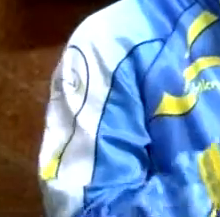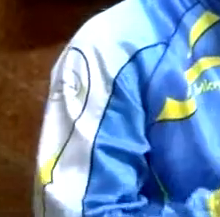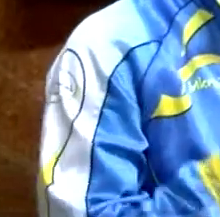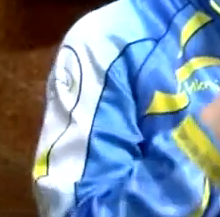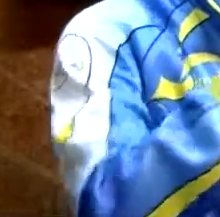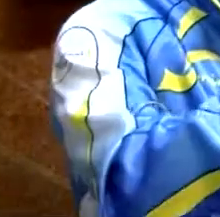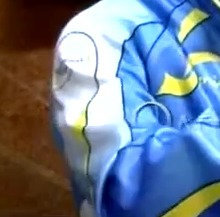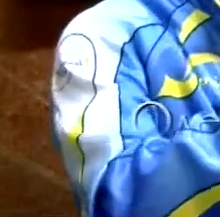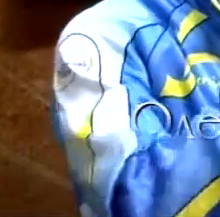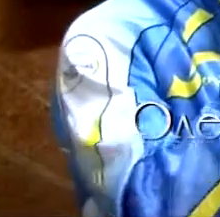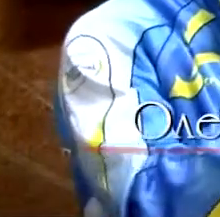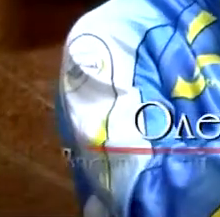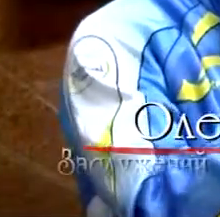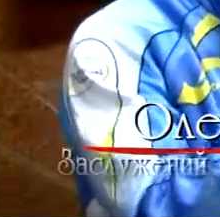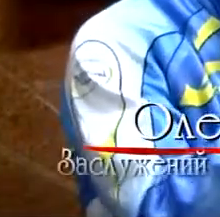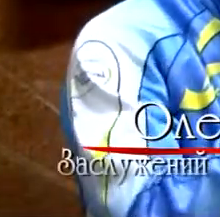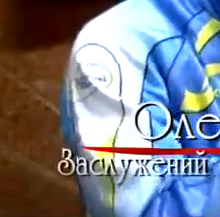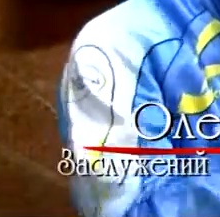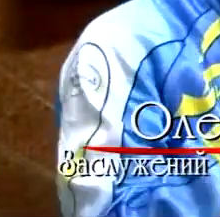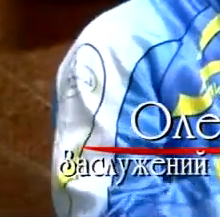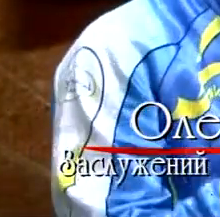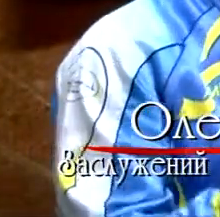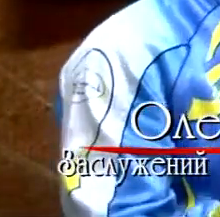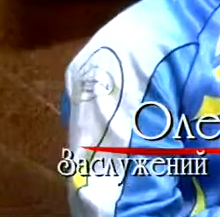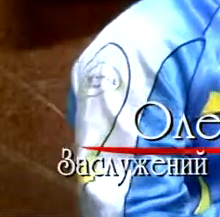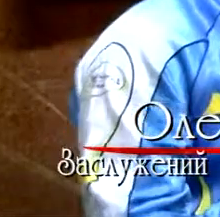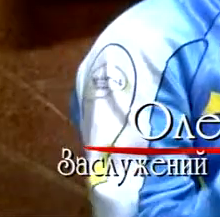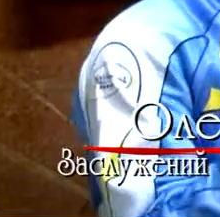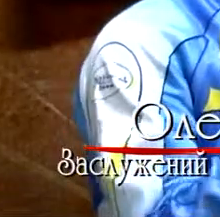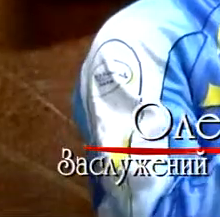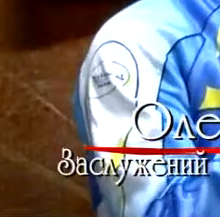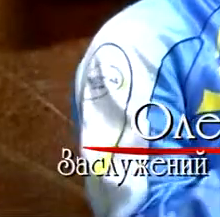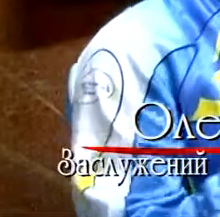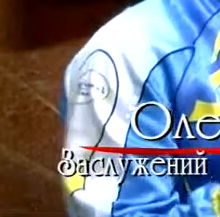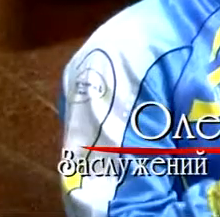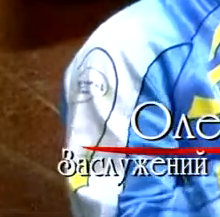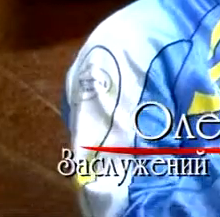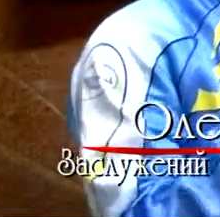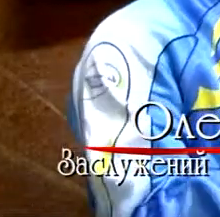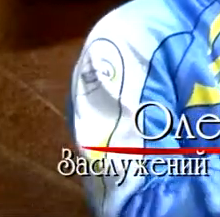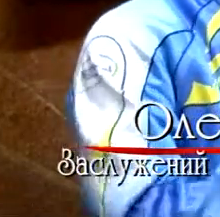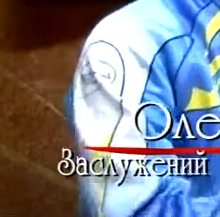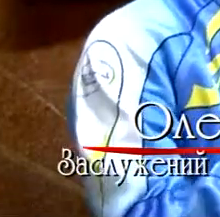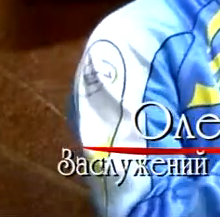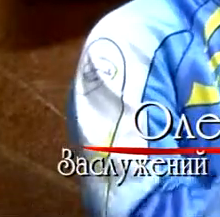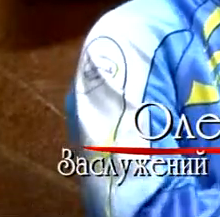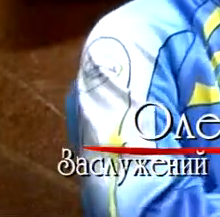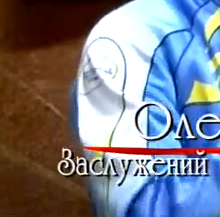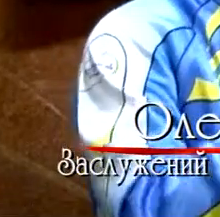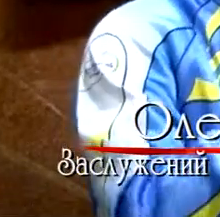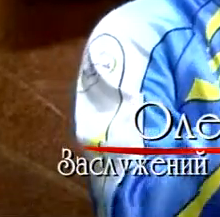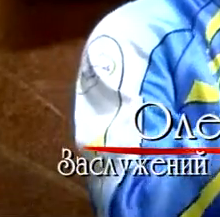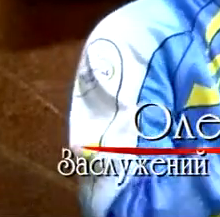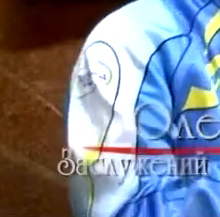Мені дали старенький пістолет, я його покрутив і почав стріляти. 5 разів вистрілив з 10 метрів.